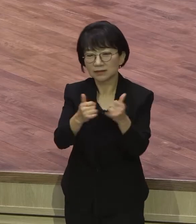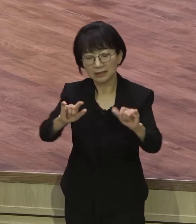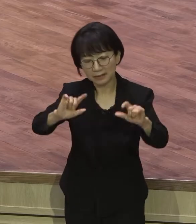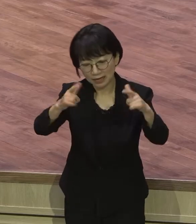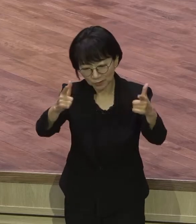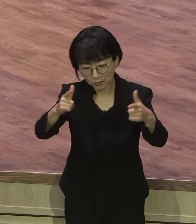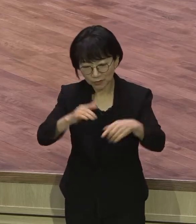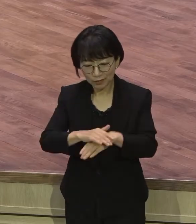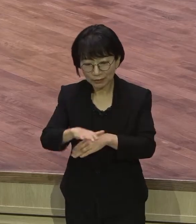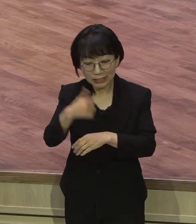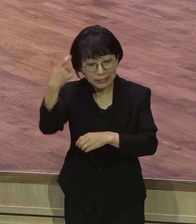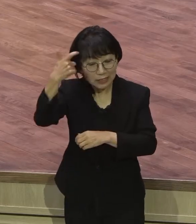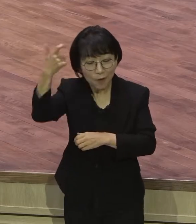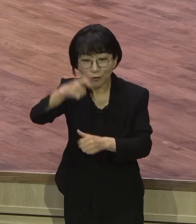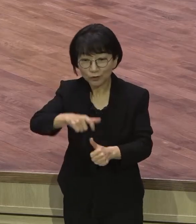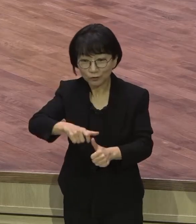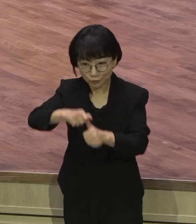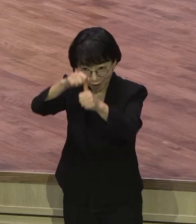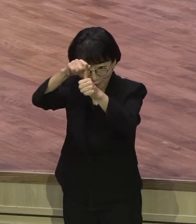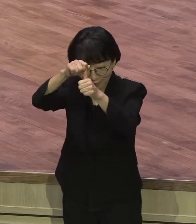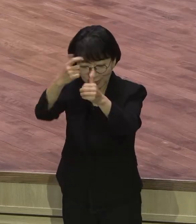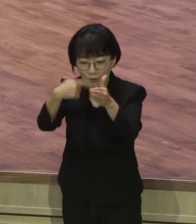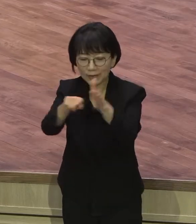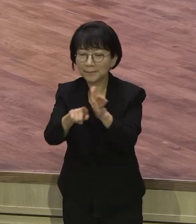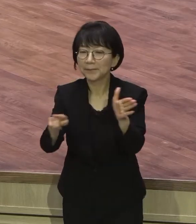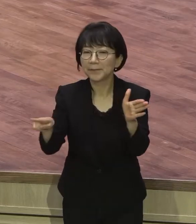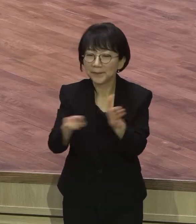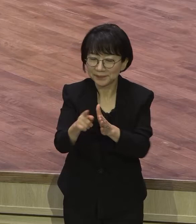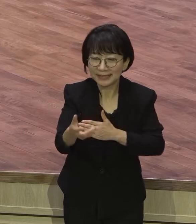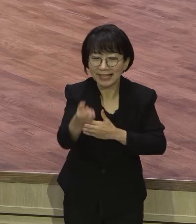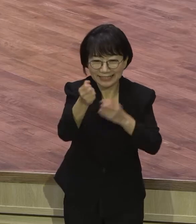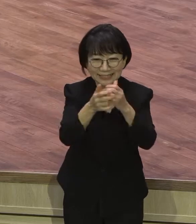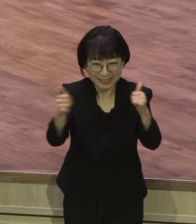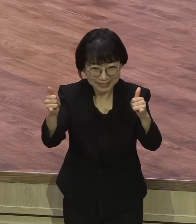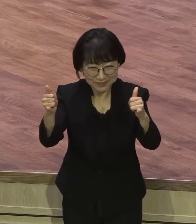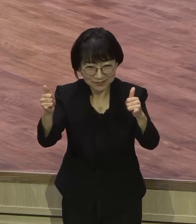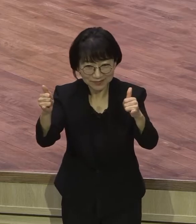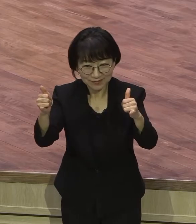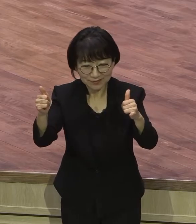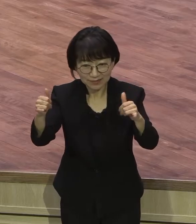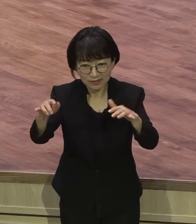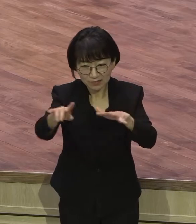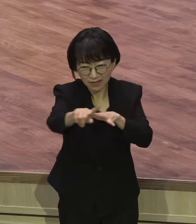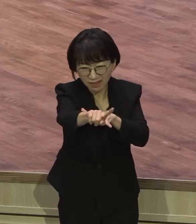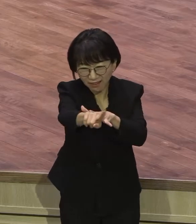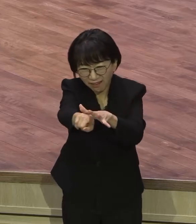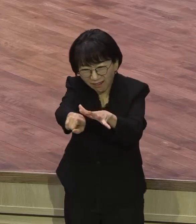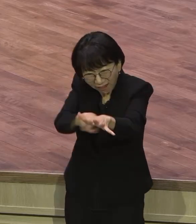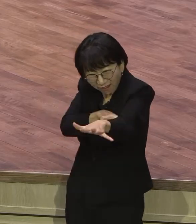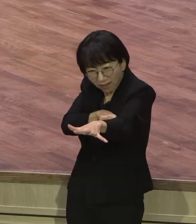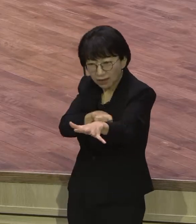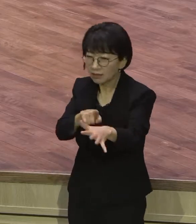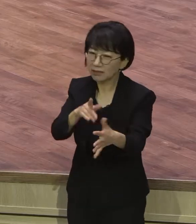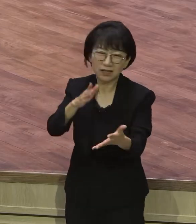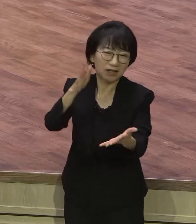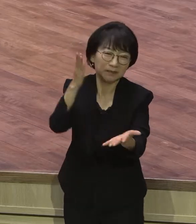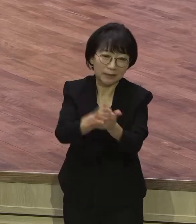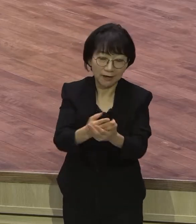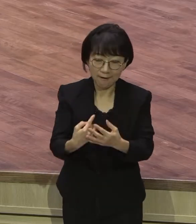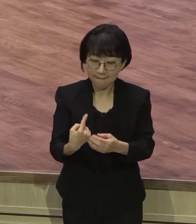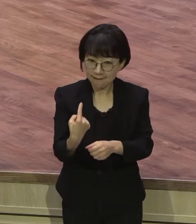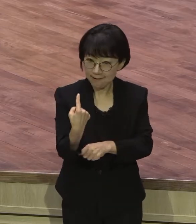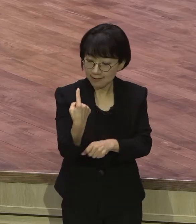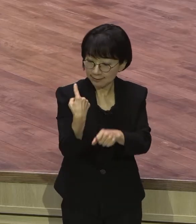구원함이라는 믿음을 가진 자니라. 뒤로 물러가면 안 된다. 퇴보하면 안 돼. 작년까지는